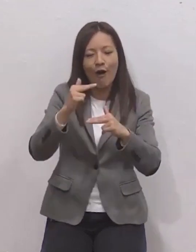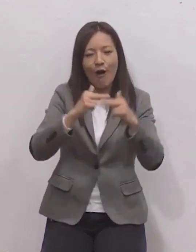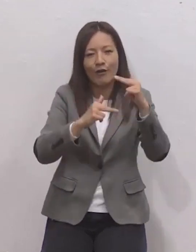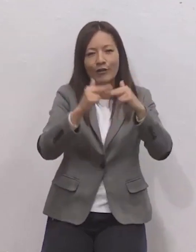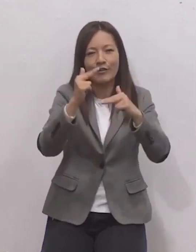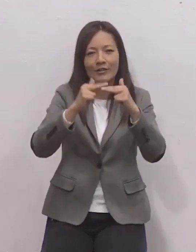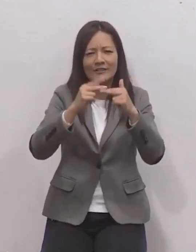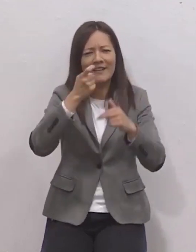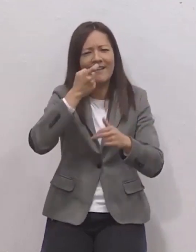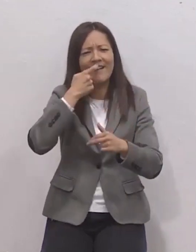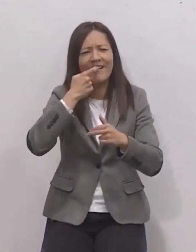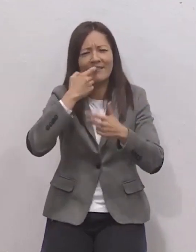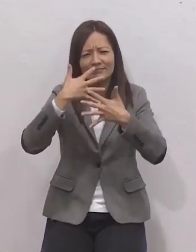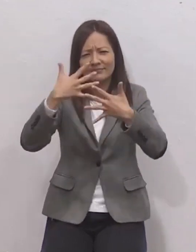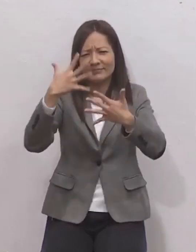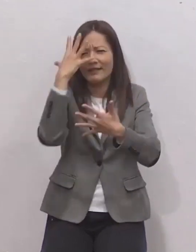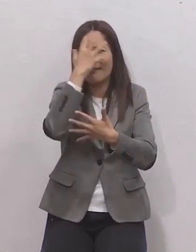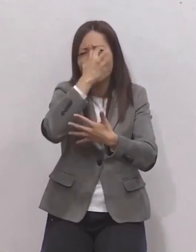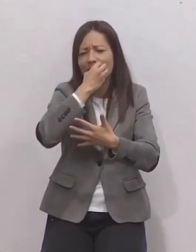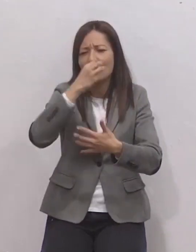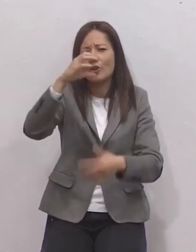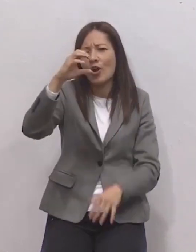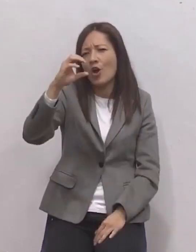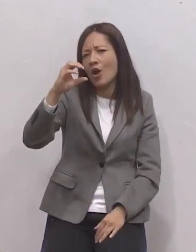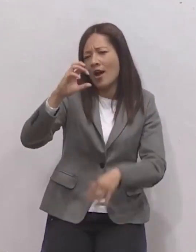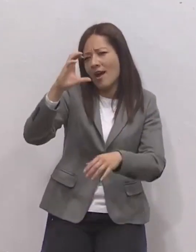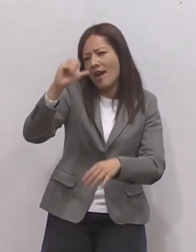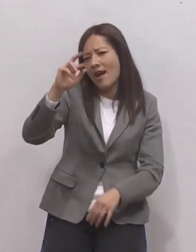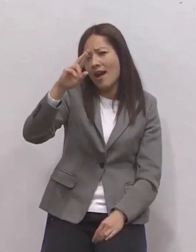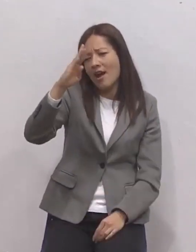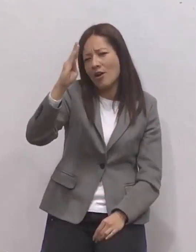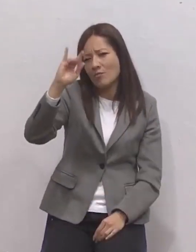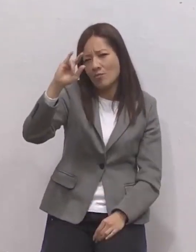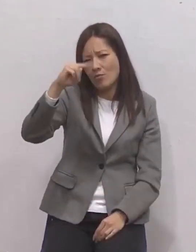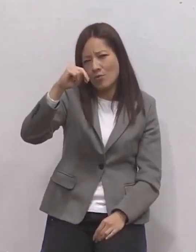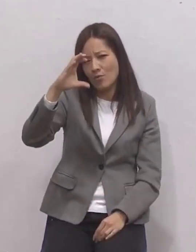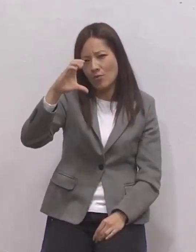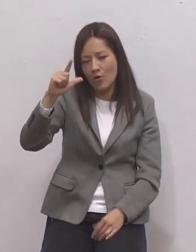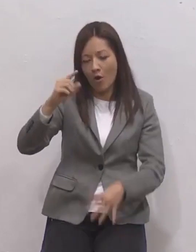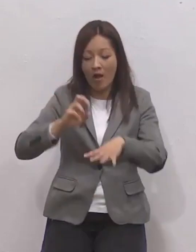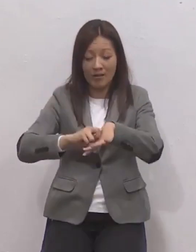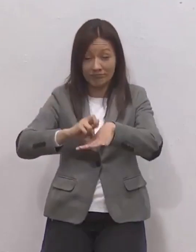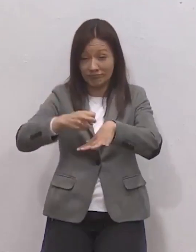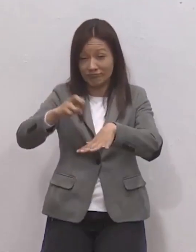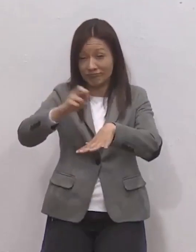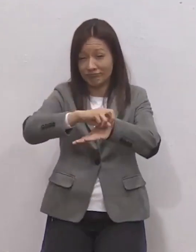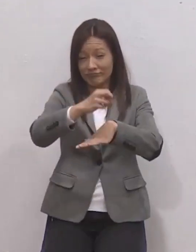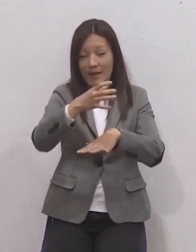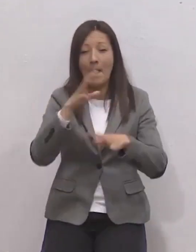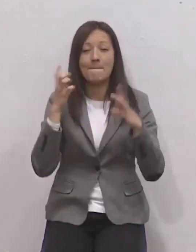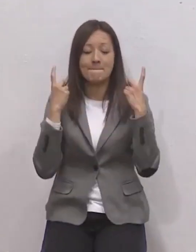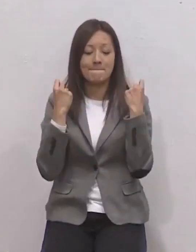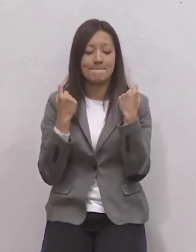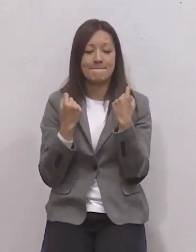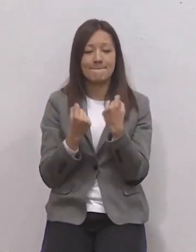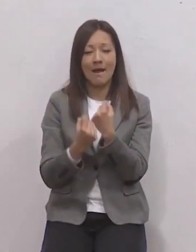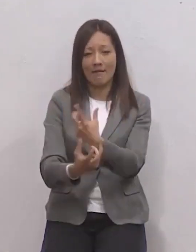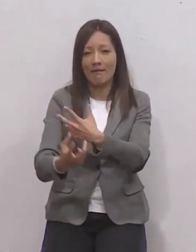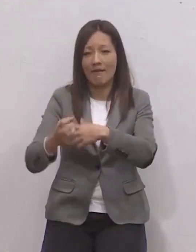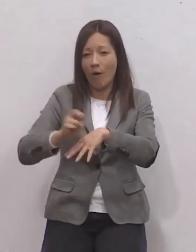ónice, crisopanto, berelio, amatista, esmeralda, perlas,